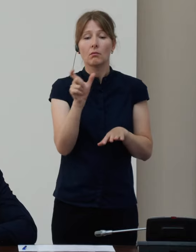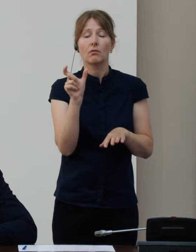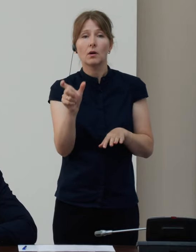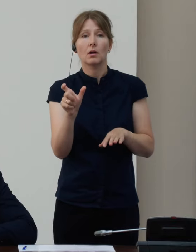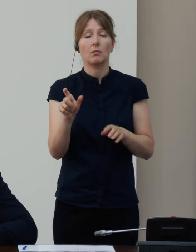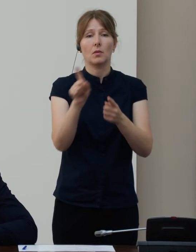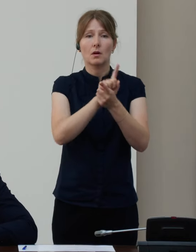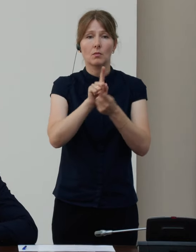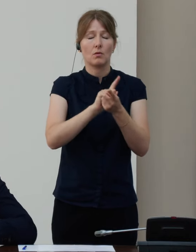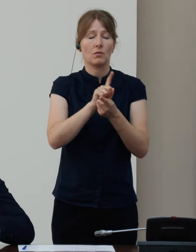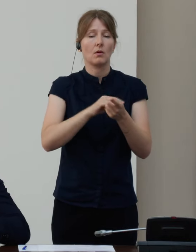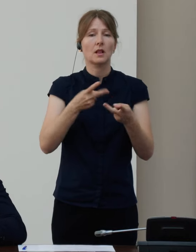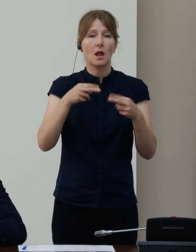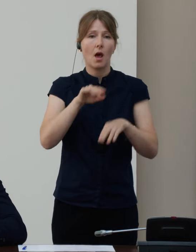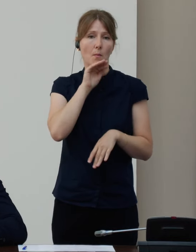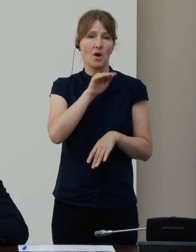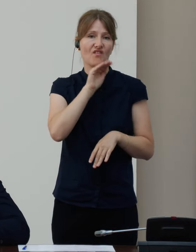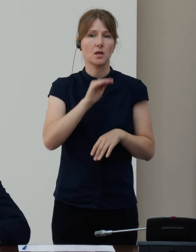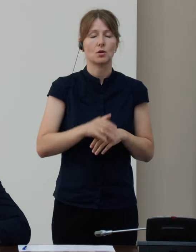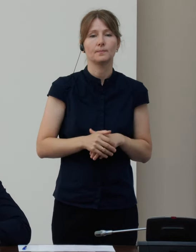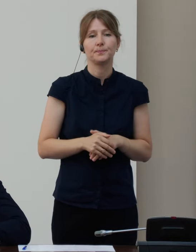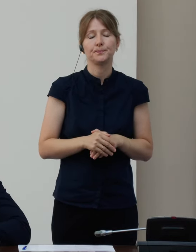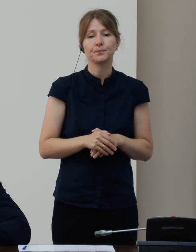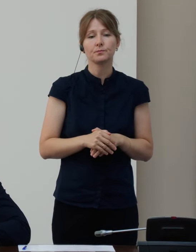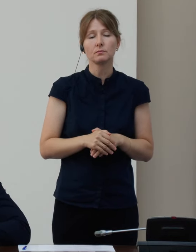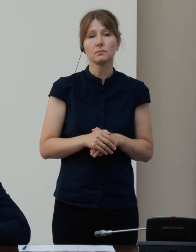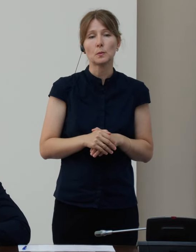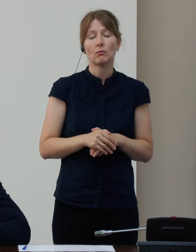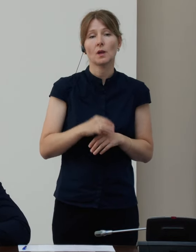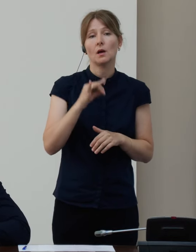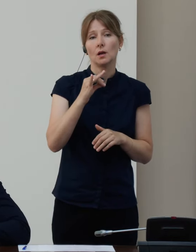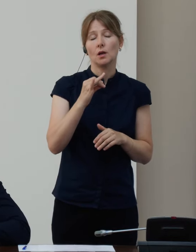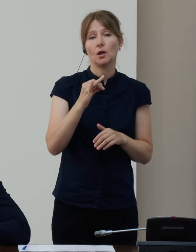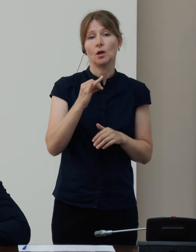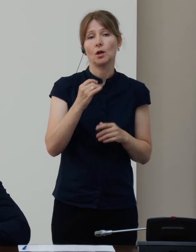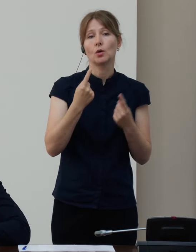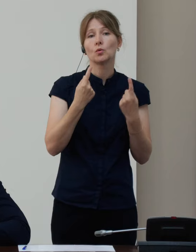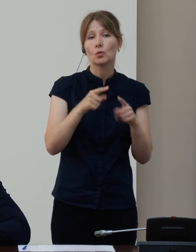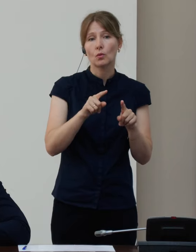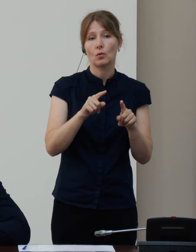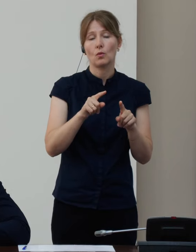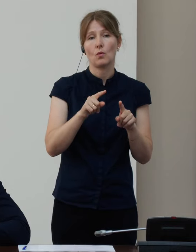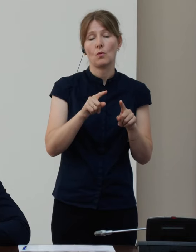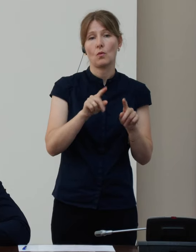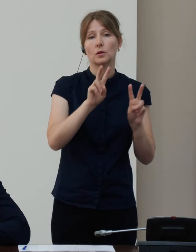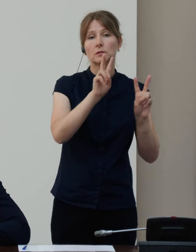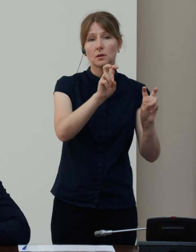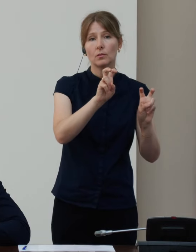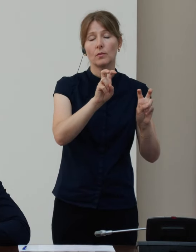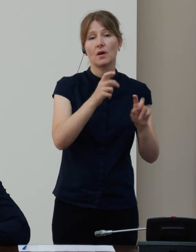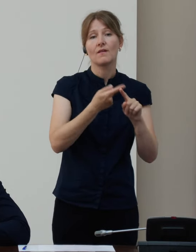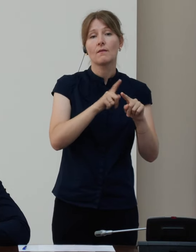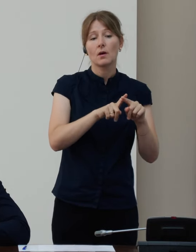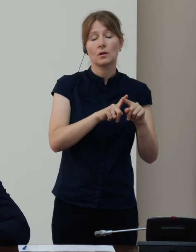de formare profesională. Și un alt aspect foarte important este că în acest domeniu nu avem o